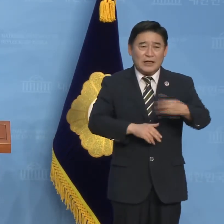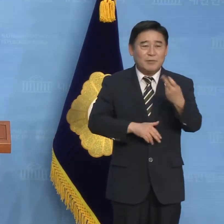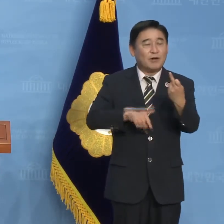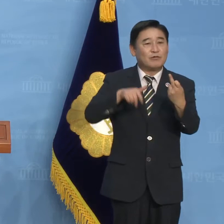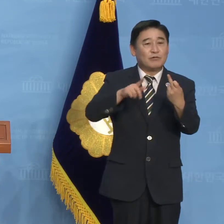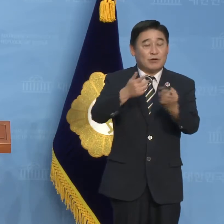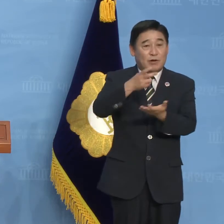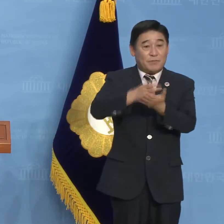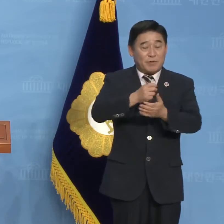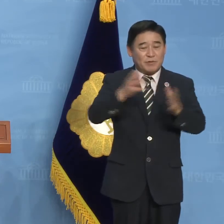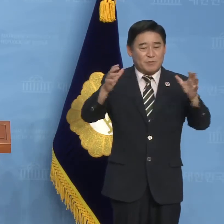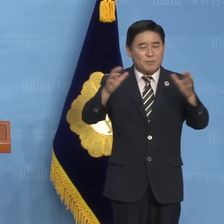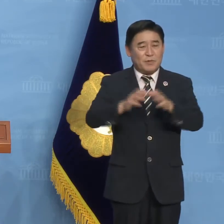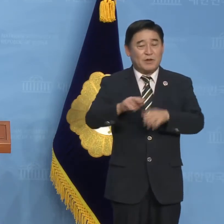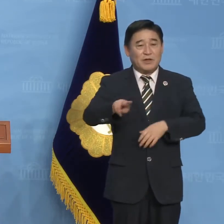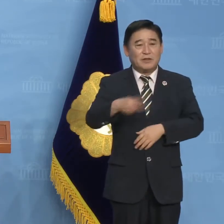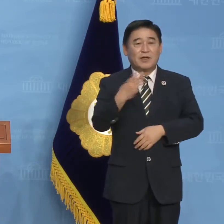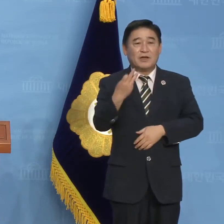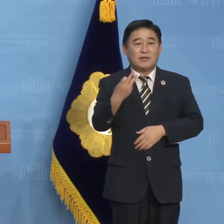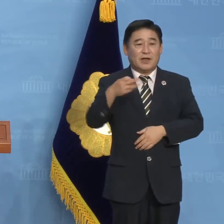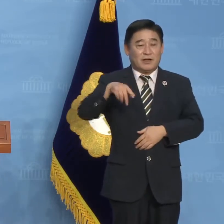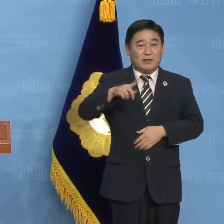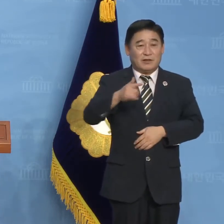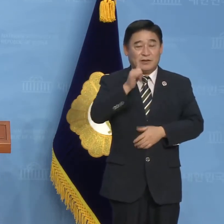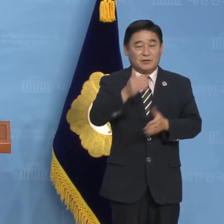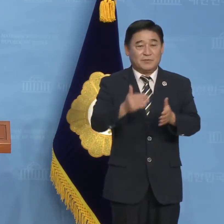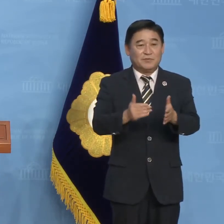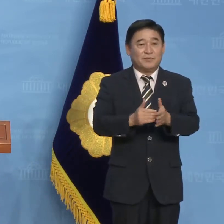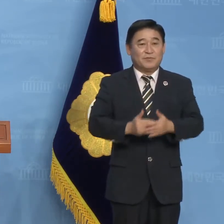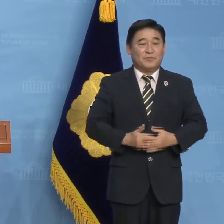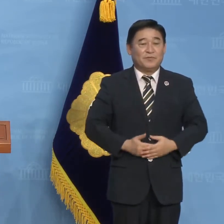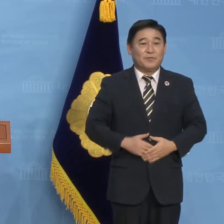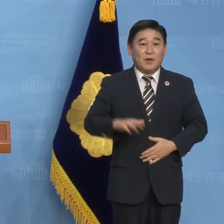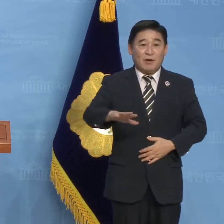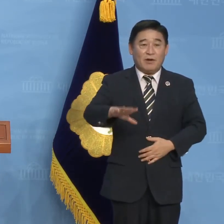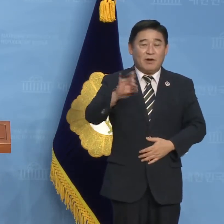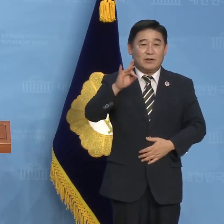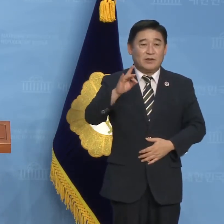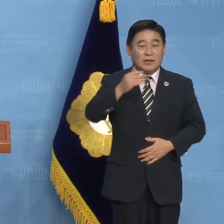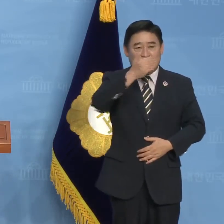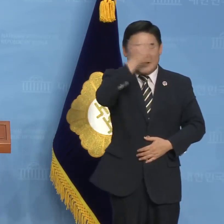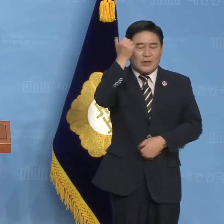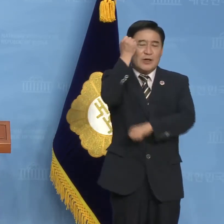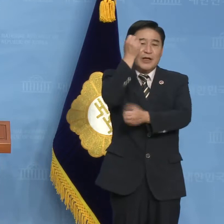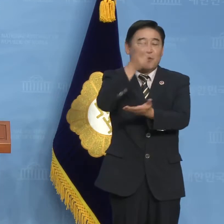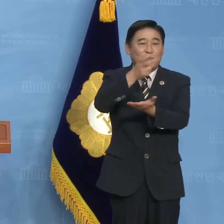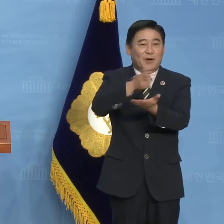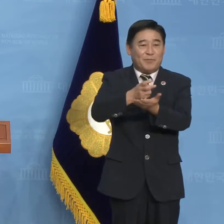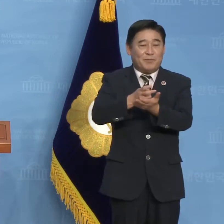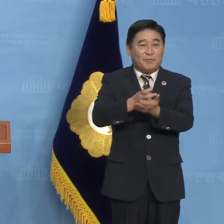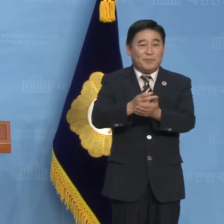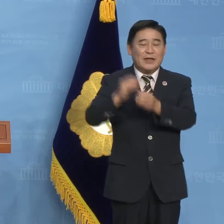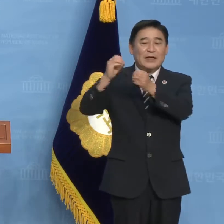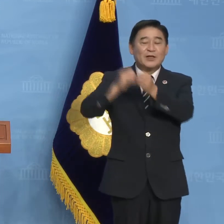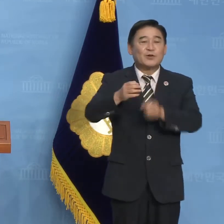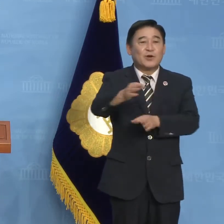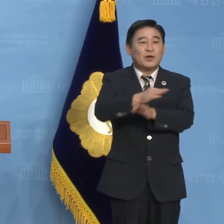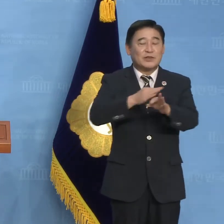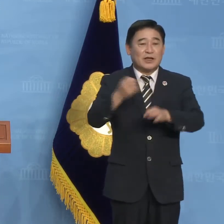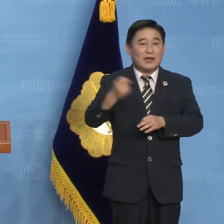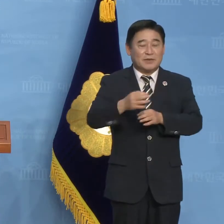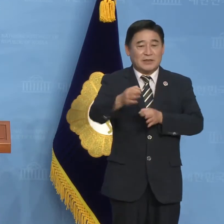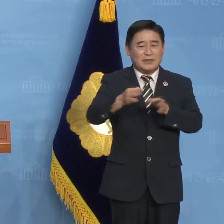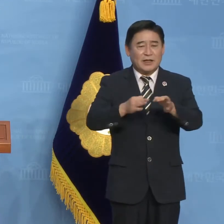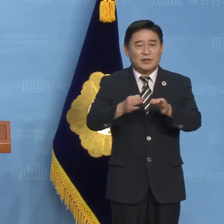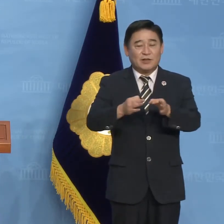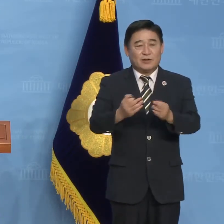212건의 법률안을 포함하여 213건입니다. 먼저 청년기본법, 전통시장 및